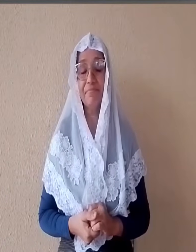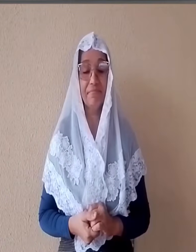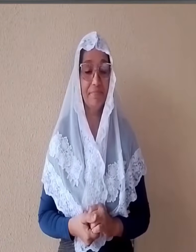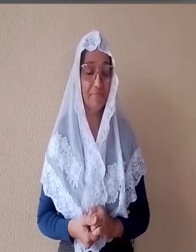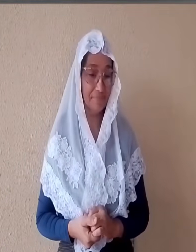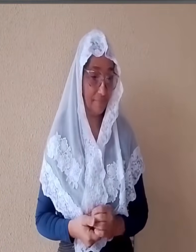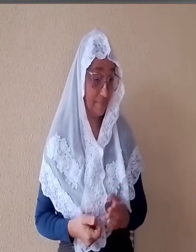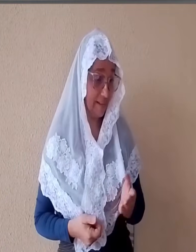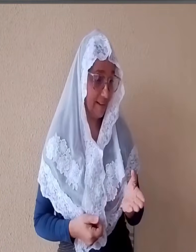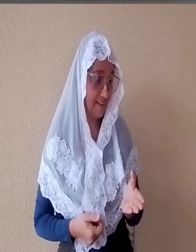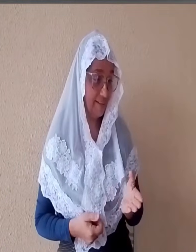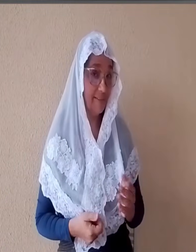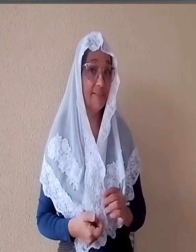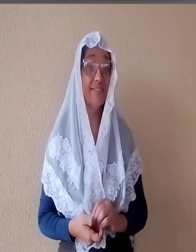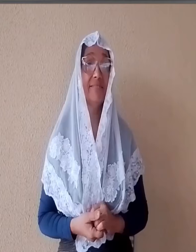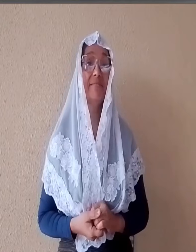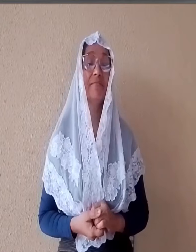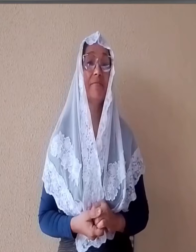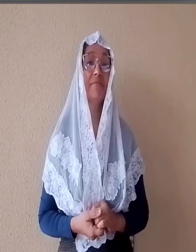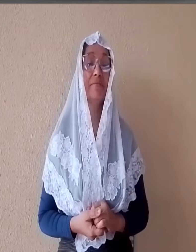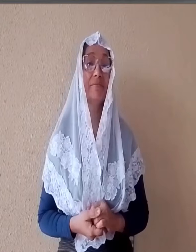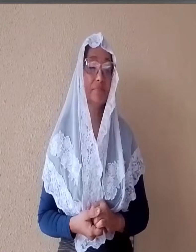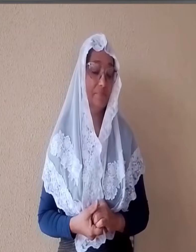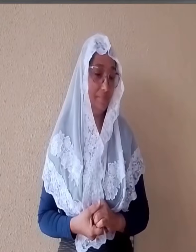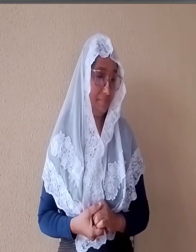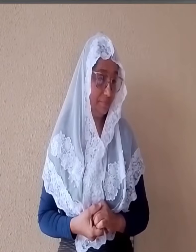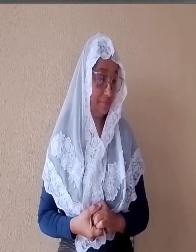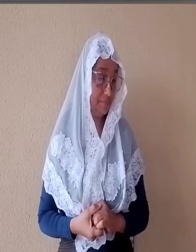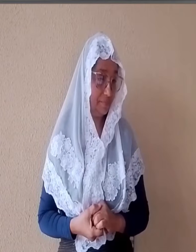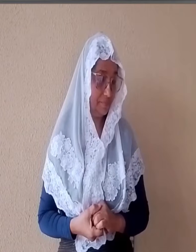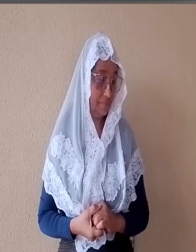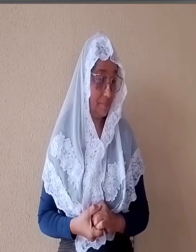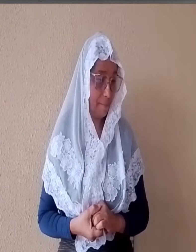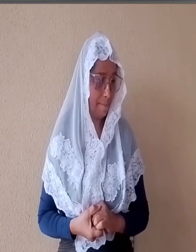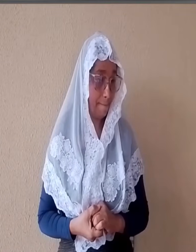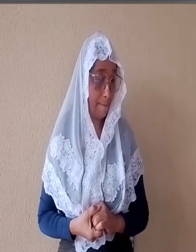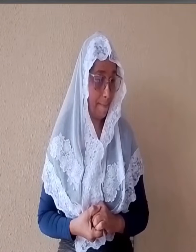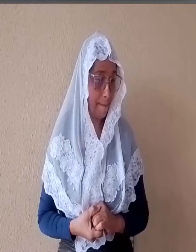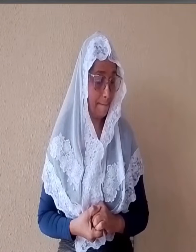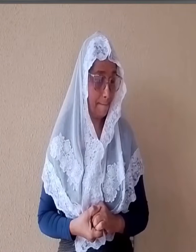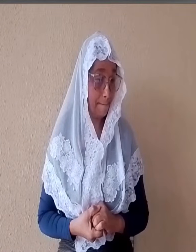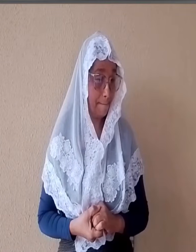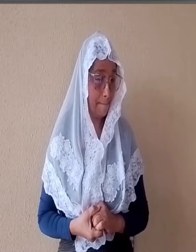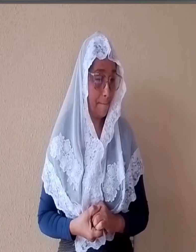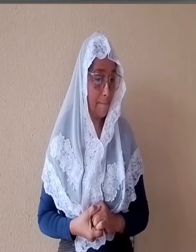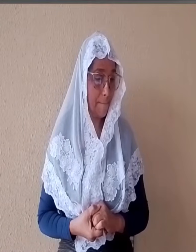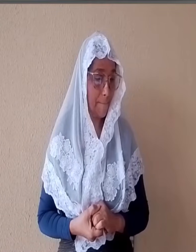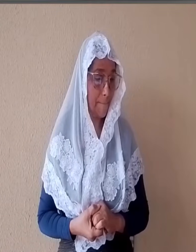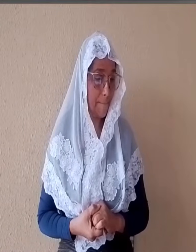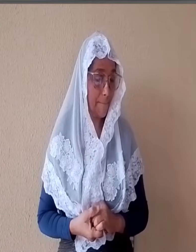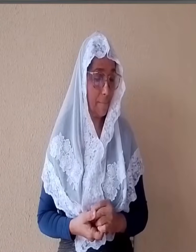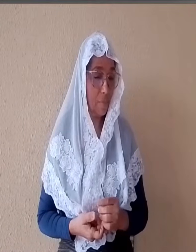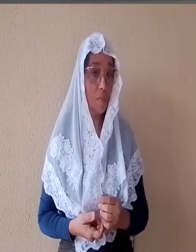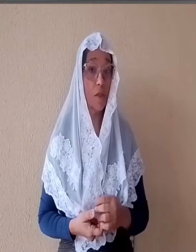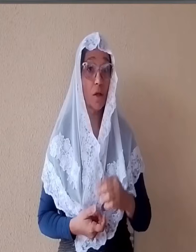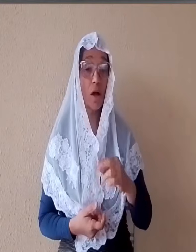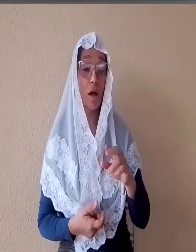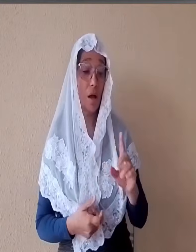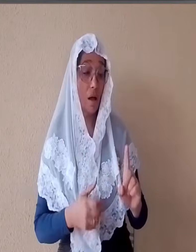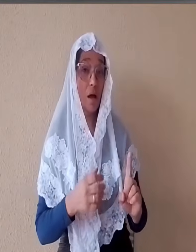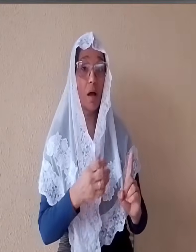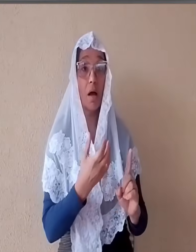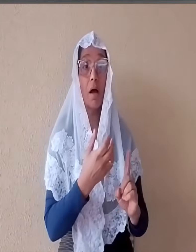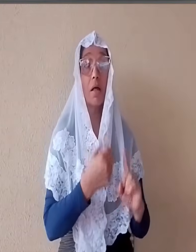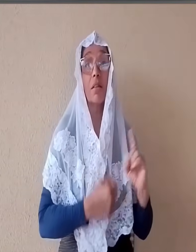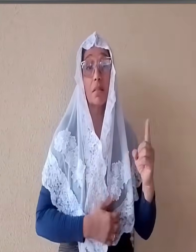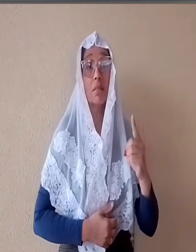não rejeitou você, ele rejeitou a mim. Glória ao nome do Senhor. E o Senhor escolheu um